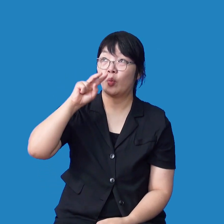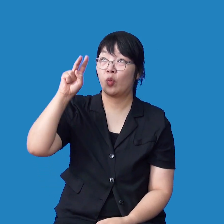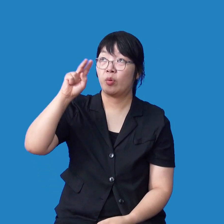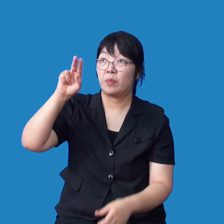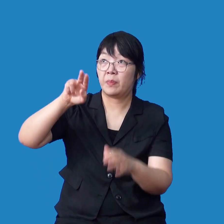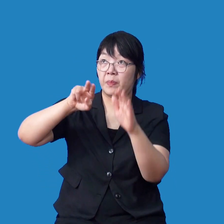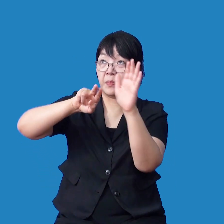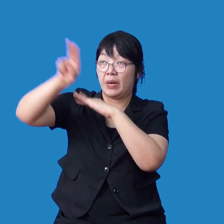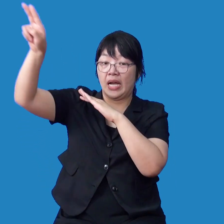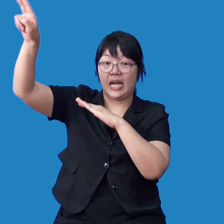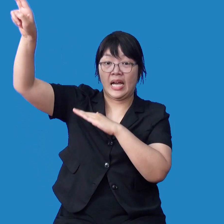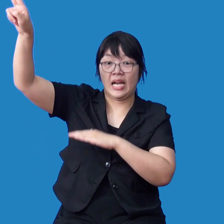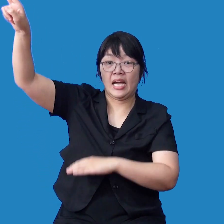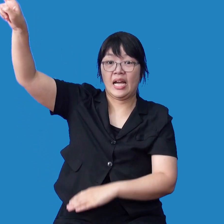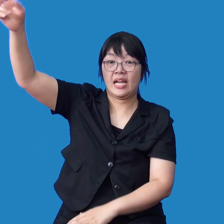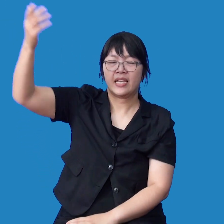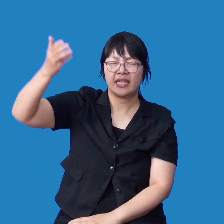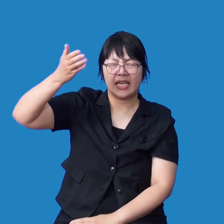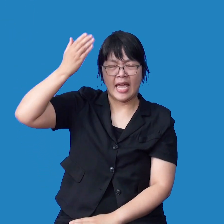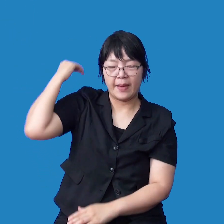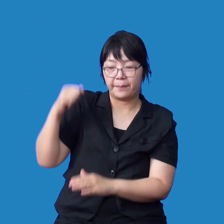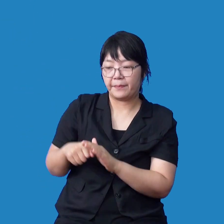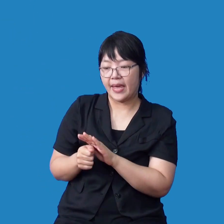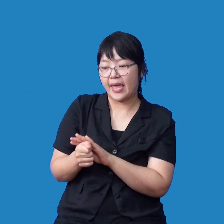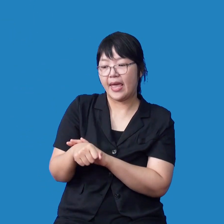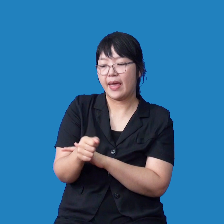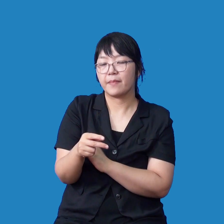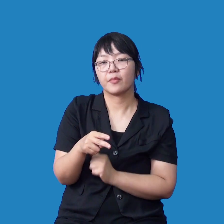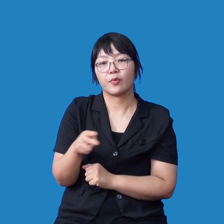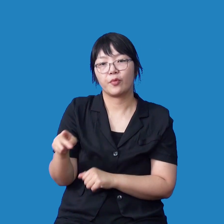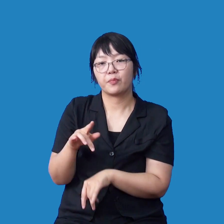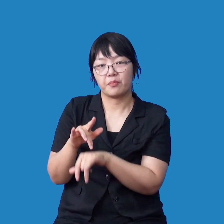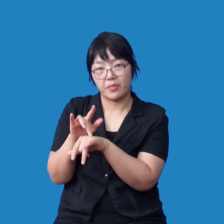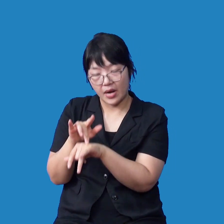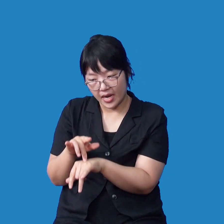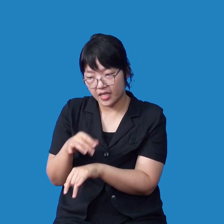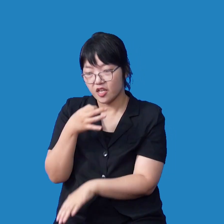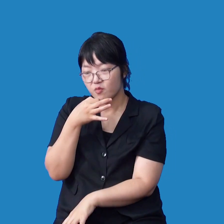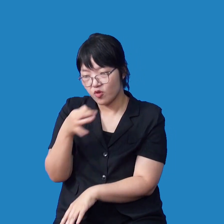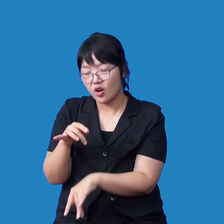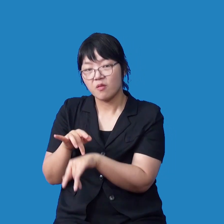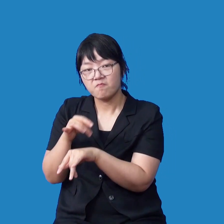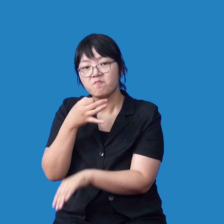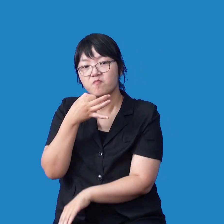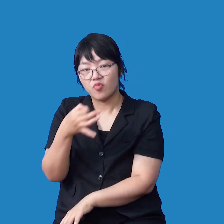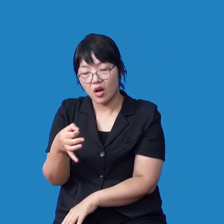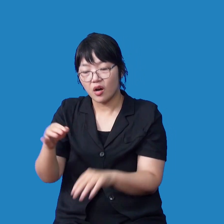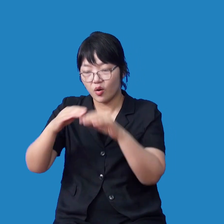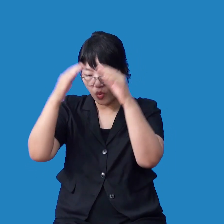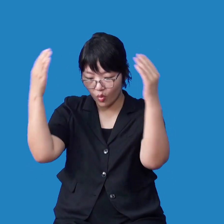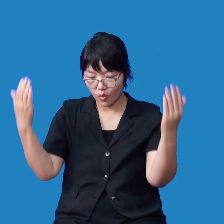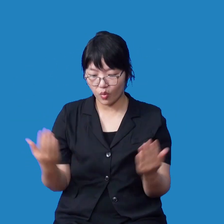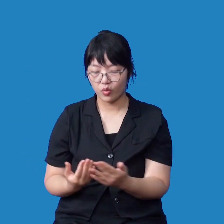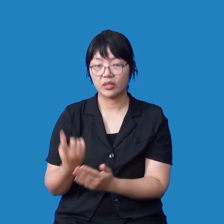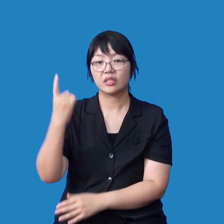용이 내쫓기니 옛뱀 곧 마귀라고도 하고 사탄이라고도 하며 온 천하를 꿰는